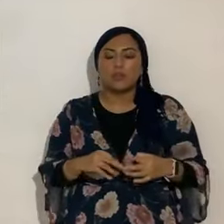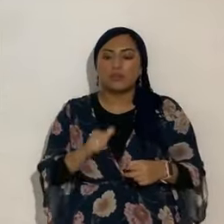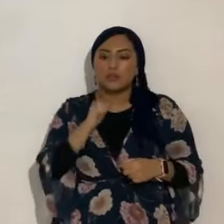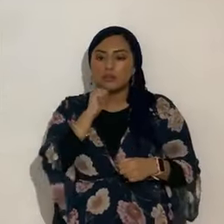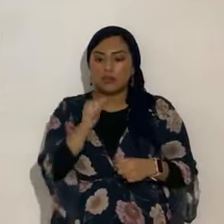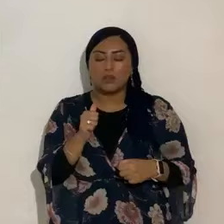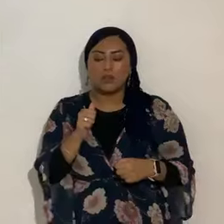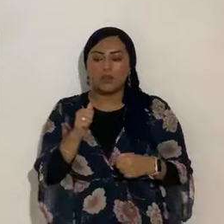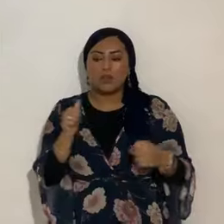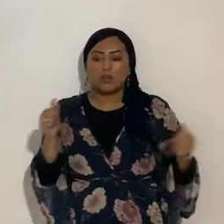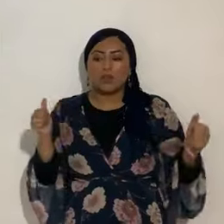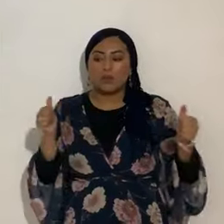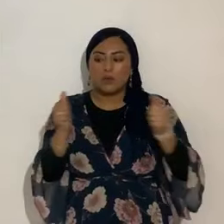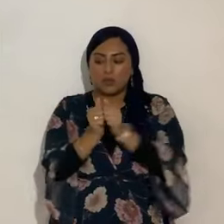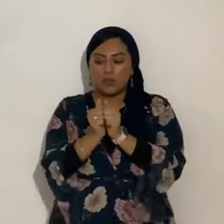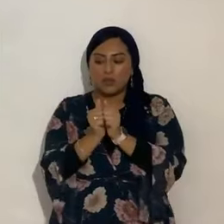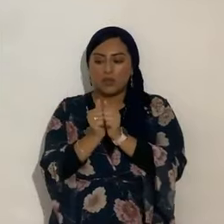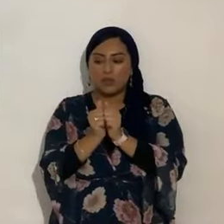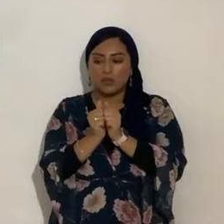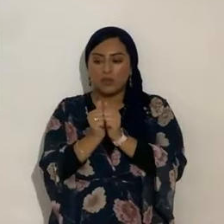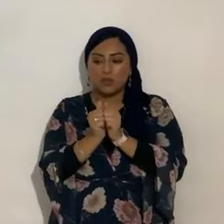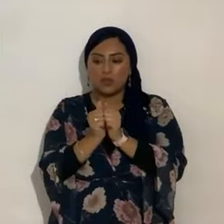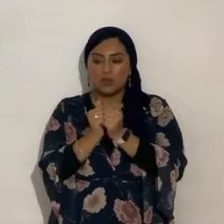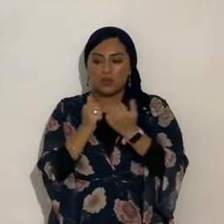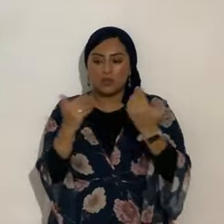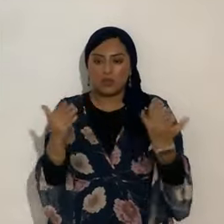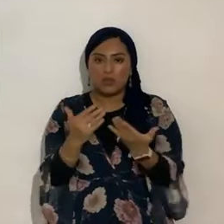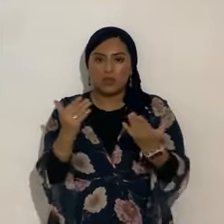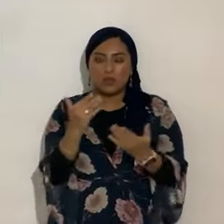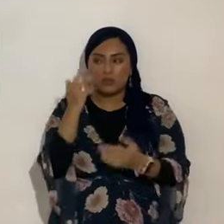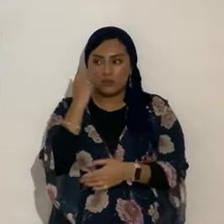está involucrada en esta percepción,